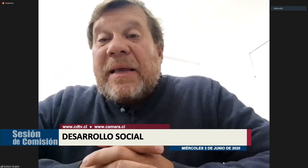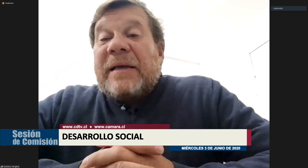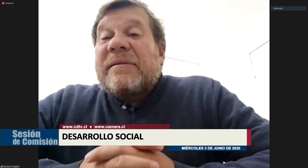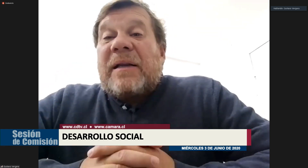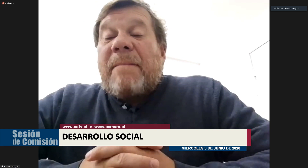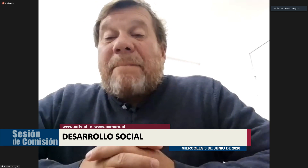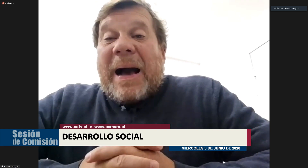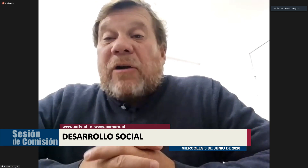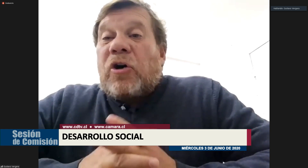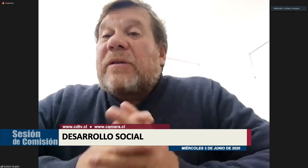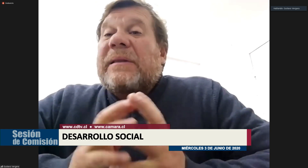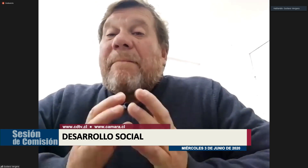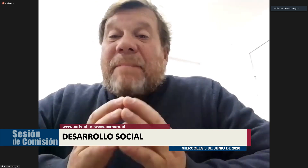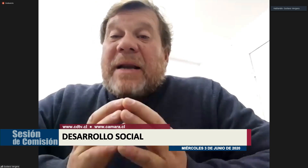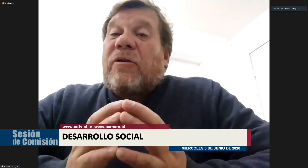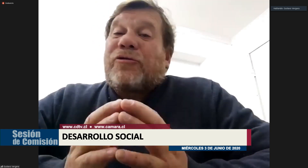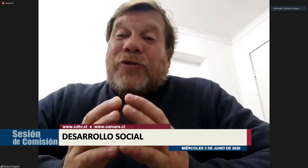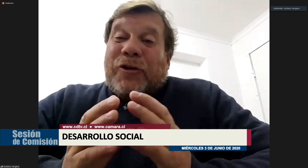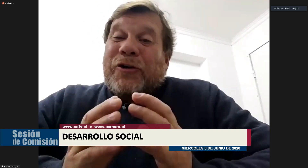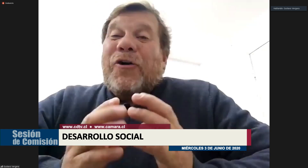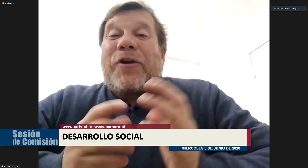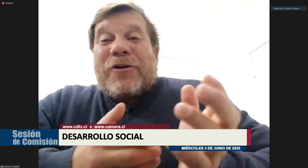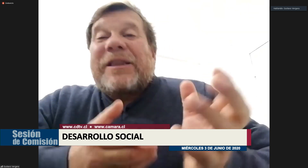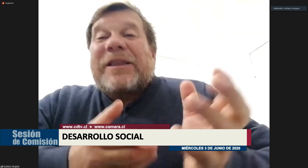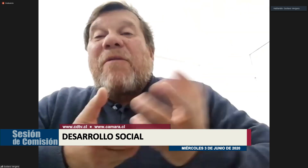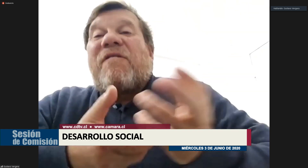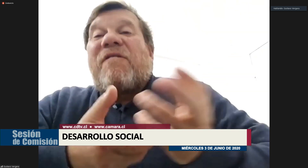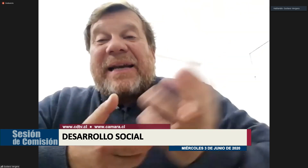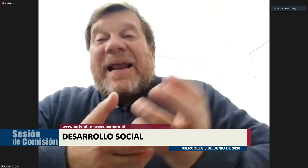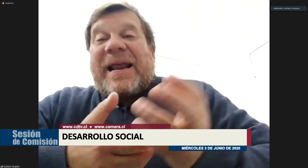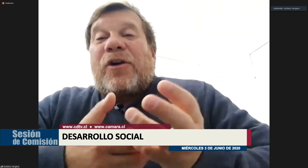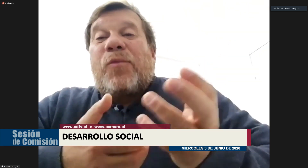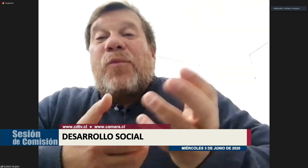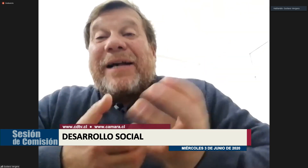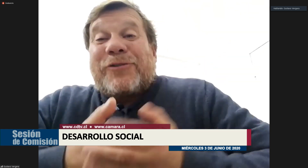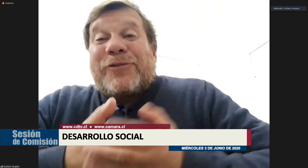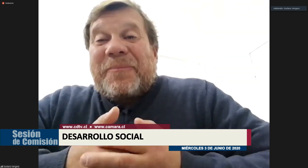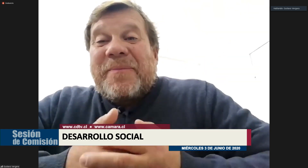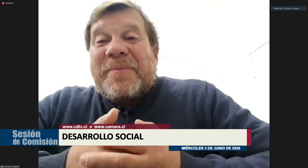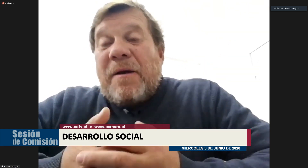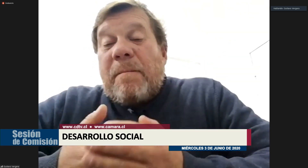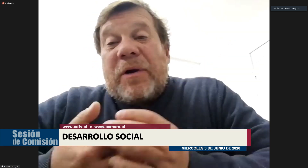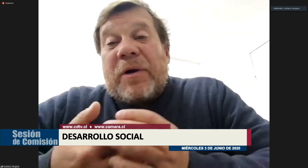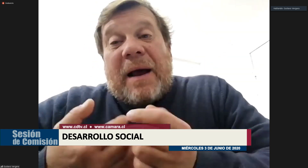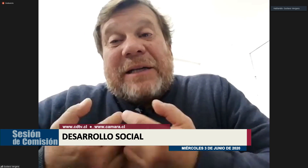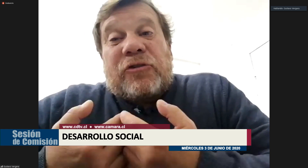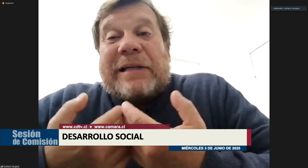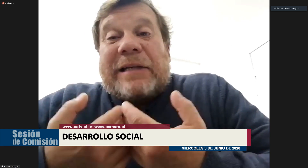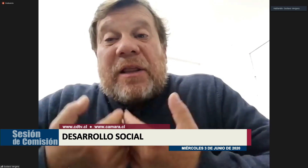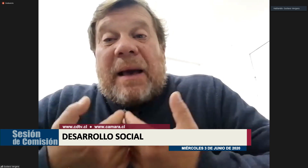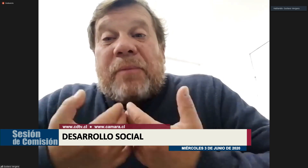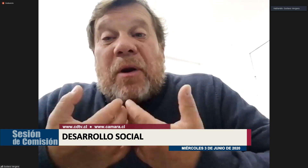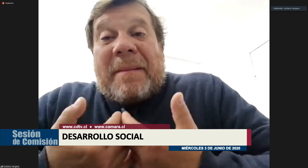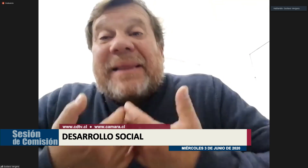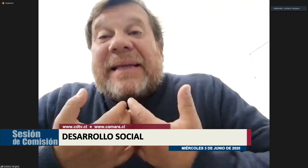Sin embargo, también nosotros con ellos tenemos barreras de comunicación, porque la persona sorda propiamente